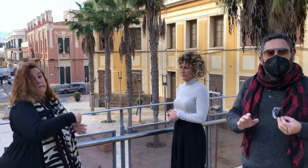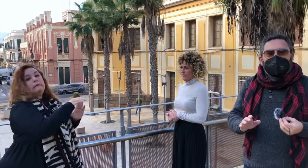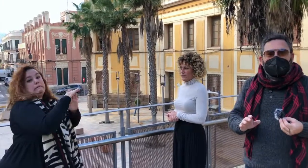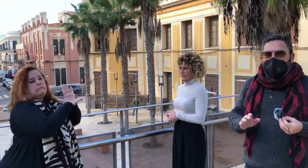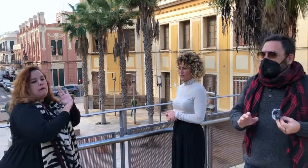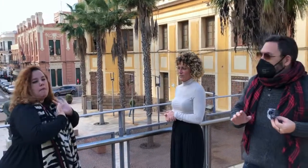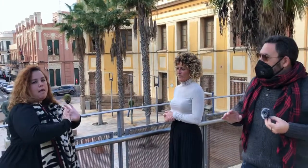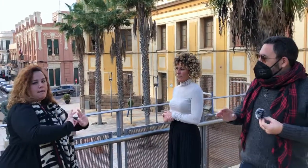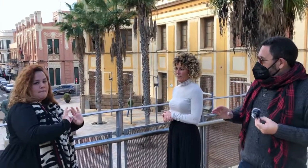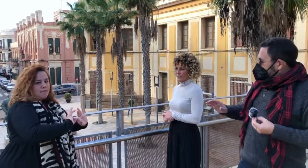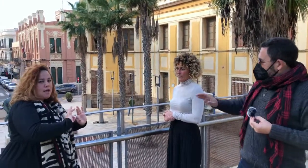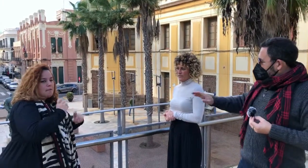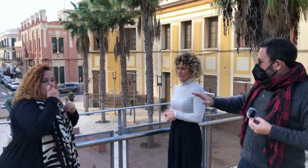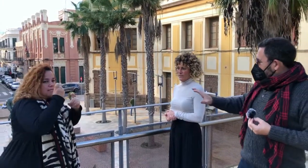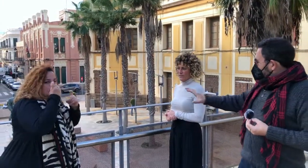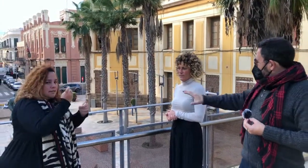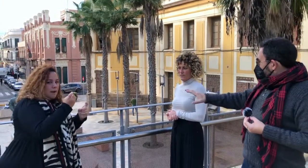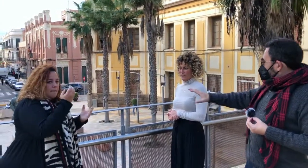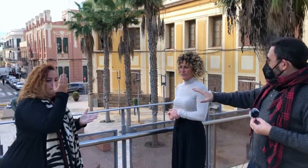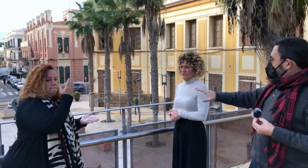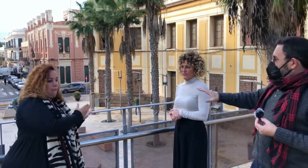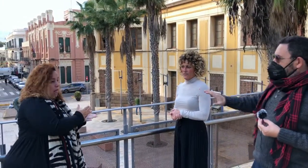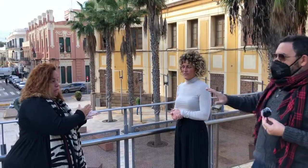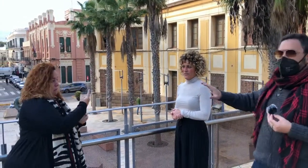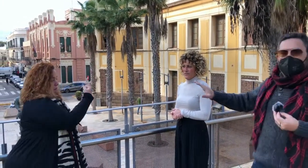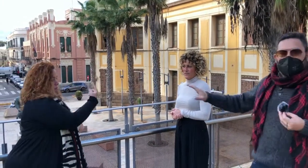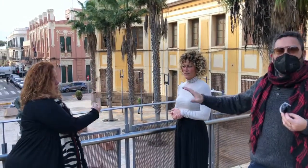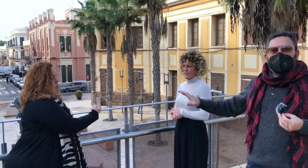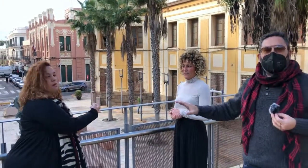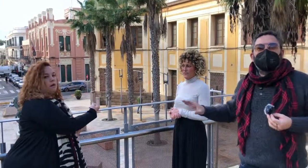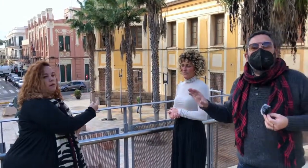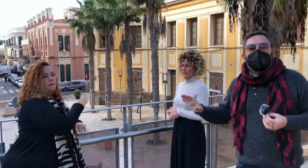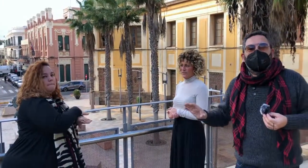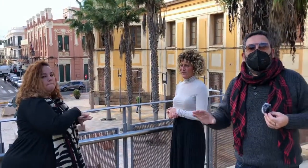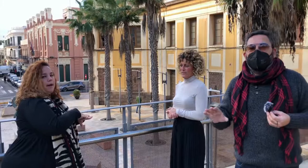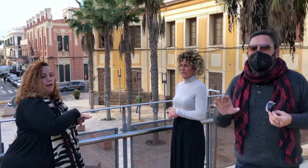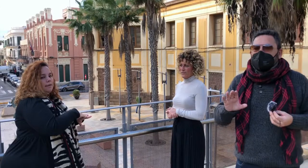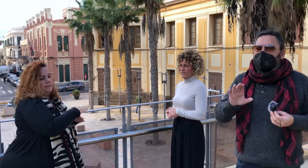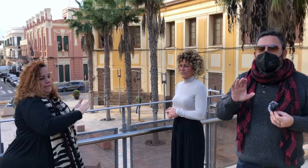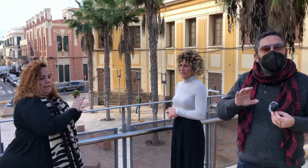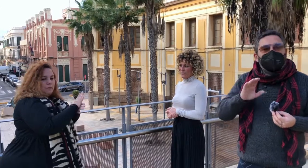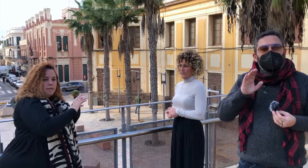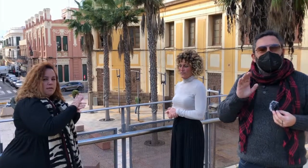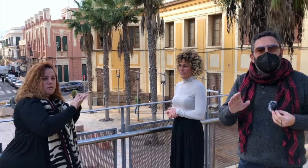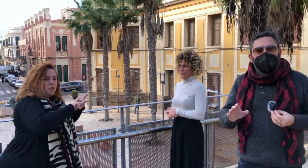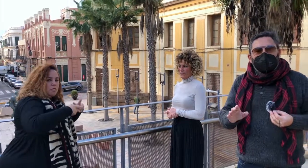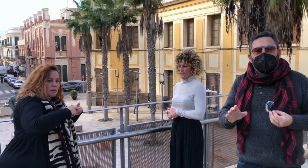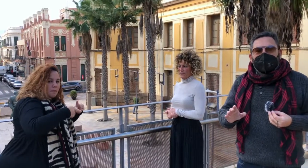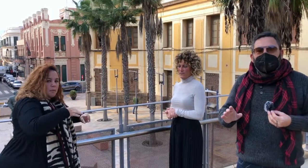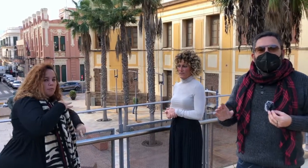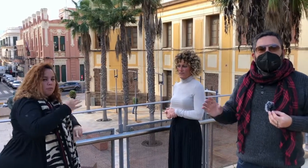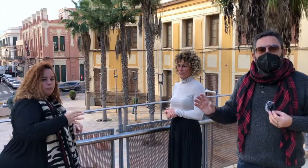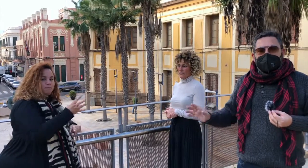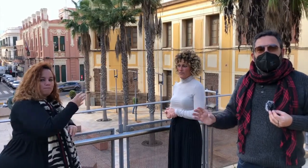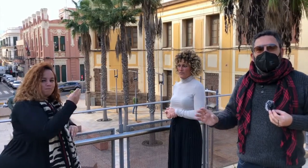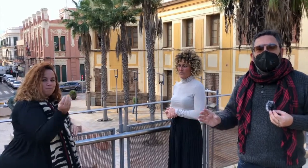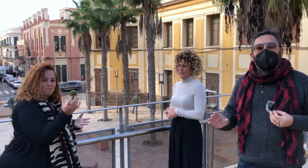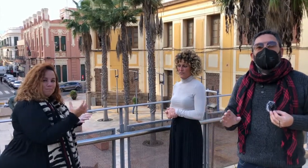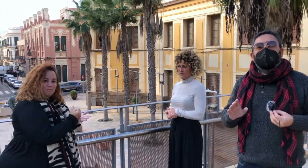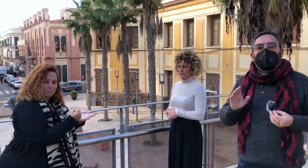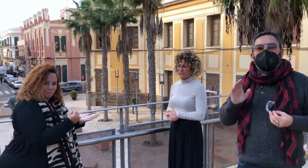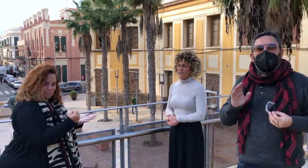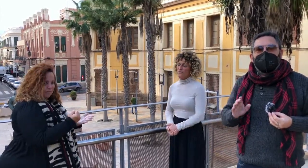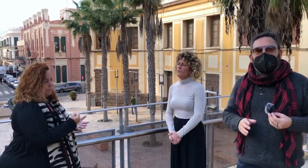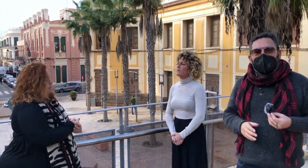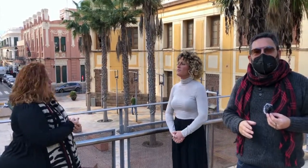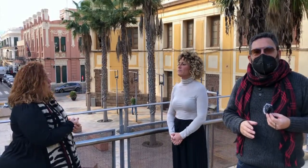a intentar ponerme en medio para que ellas puedan estar signando, para que se entere todo el mundo de qué estamos hablando,